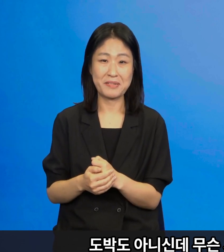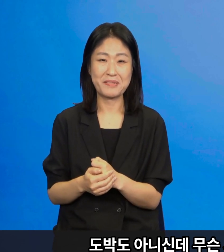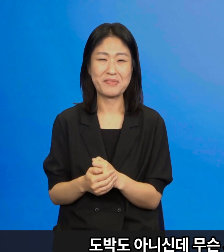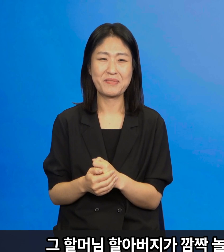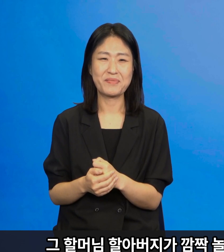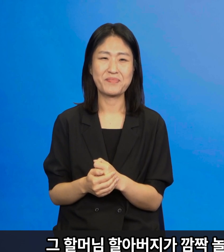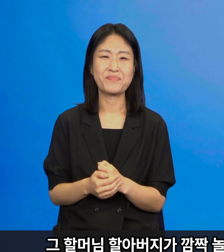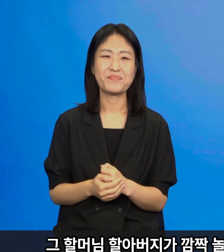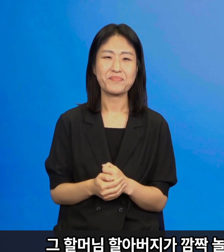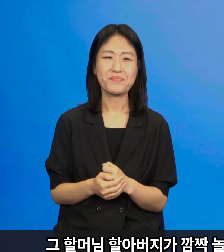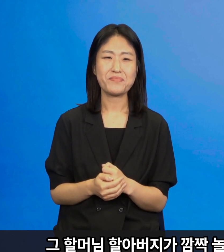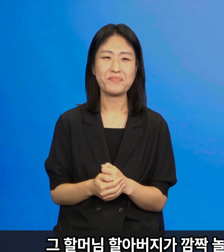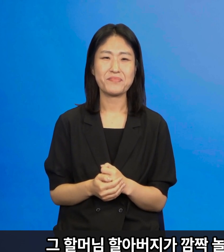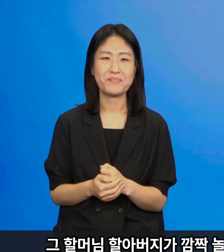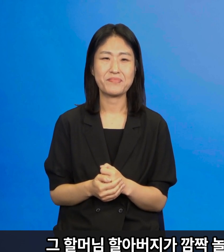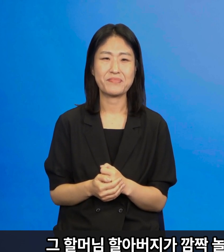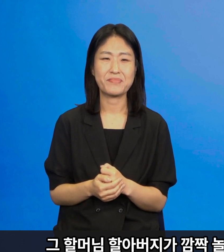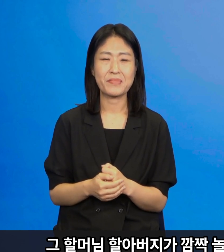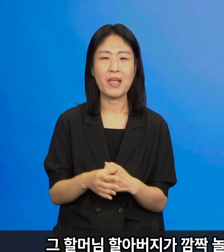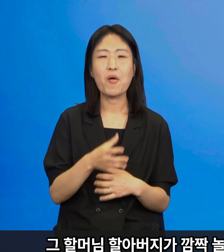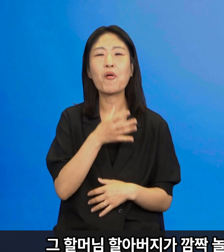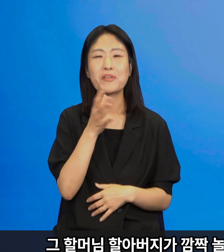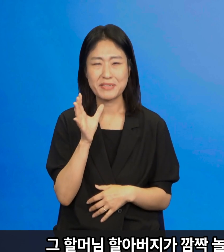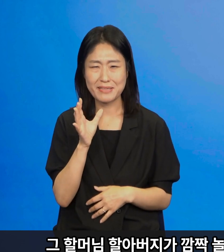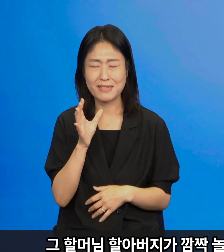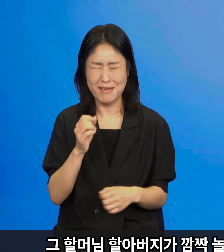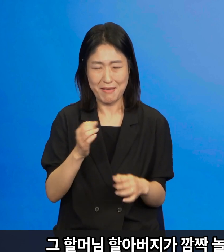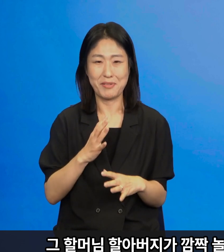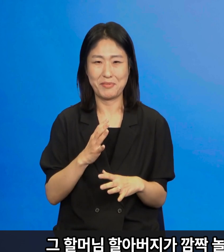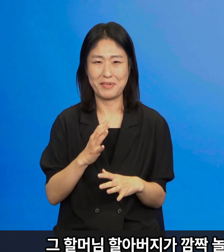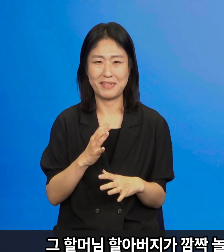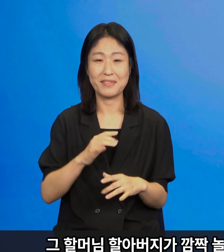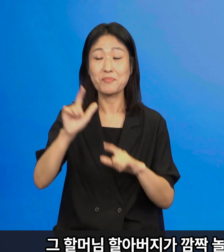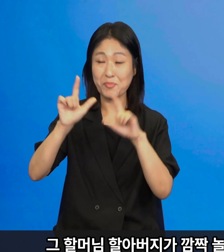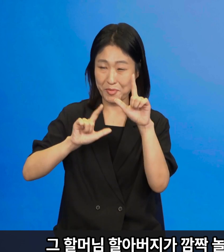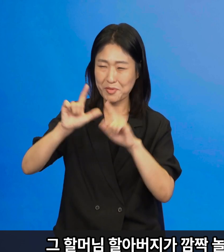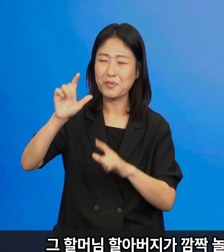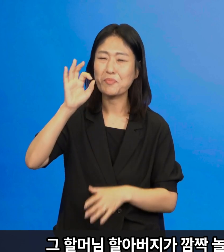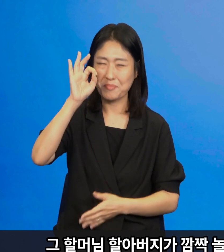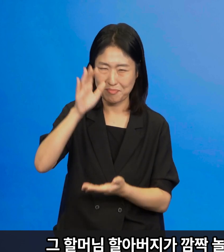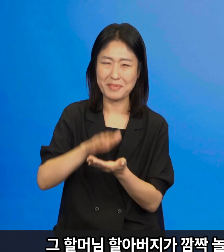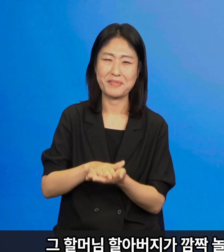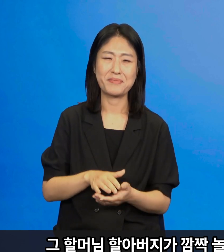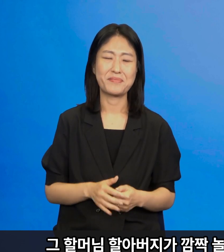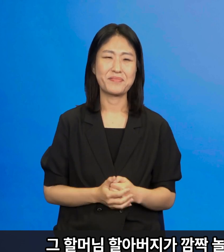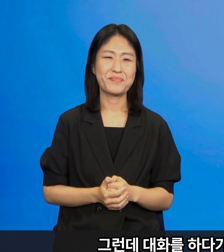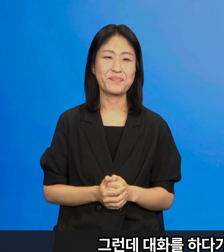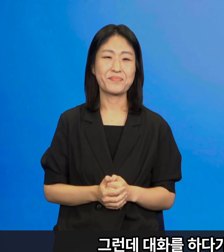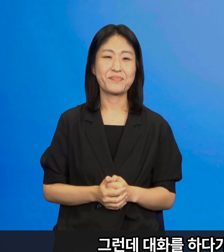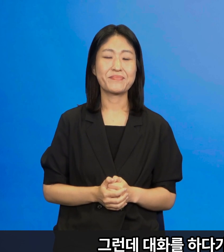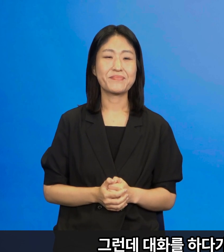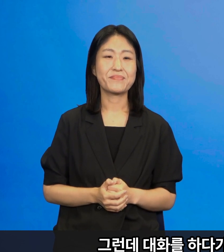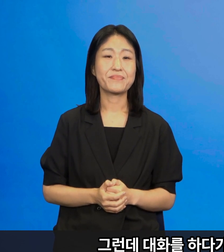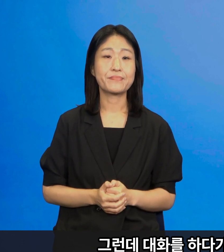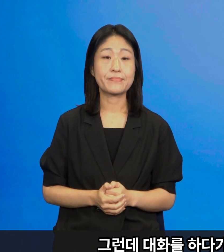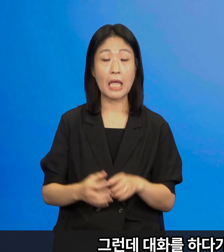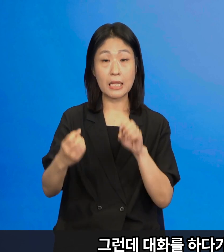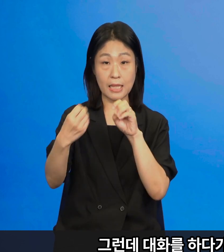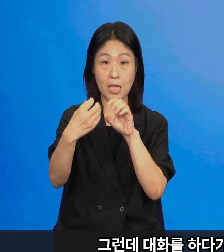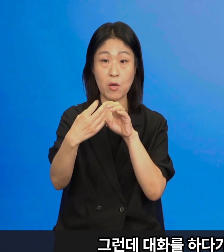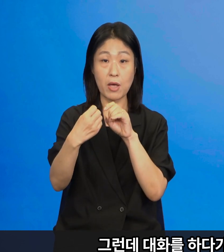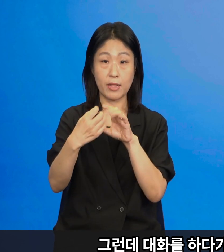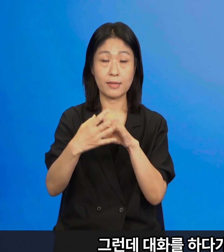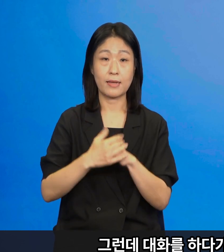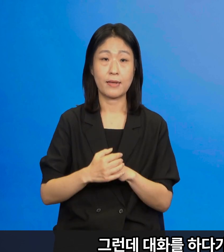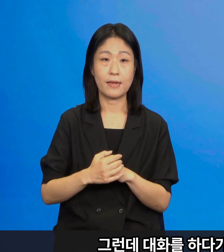것처럼 그 할머님, 할아버지가 깜짝 놀라는 그런 광경을 보기도 했습니다. 그런데 대화를 하다가